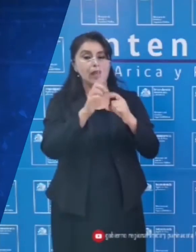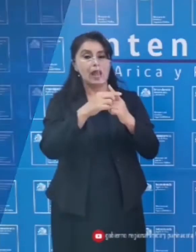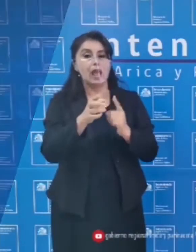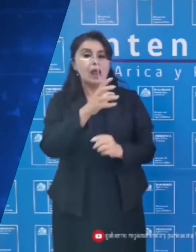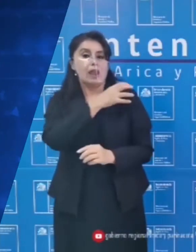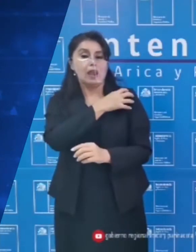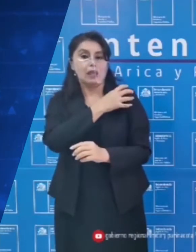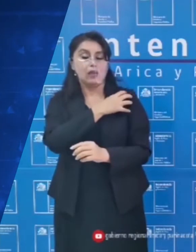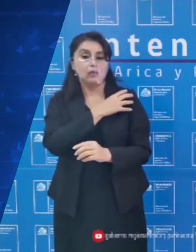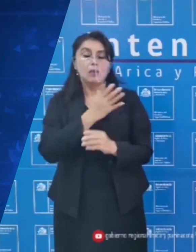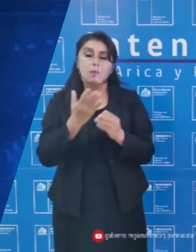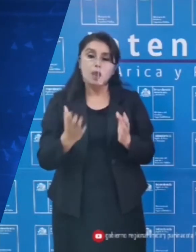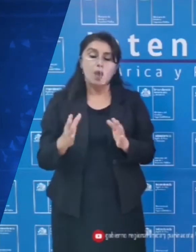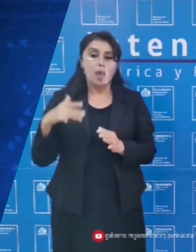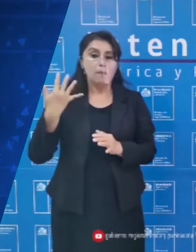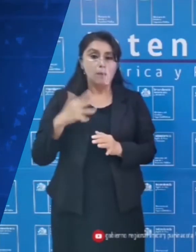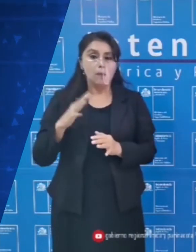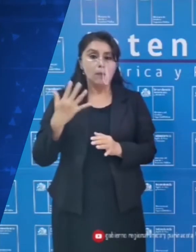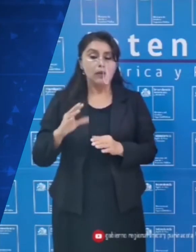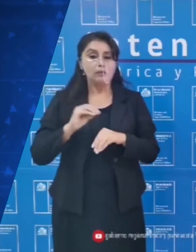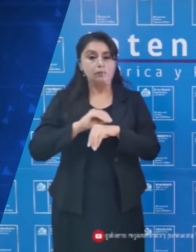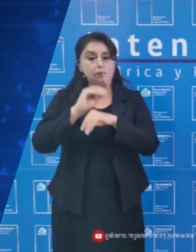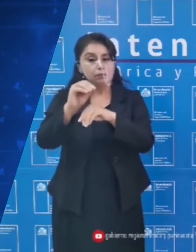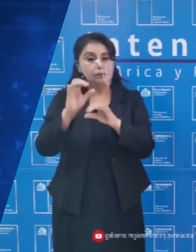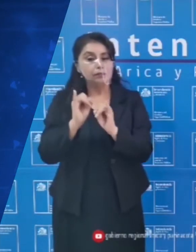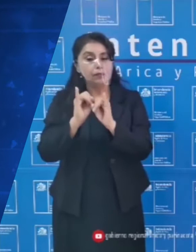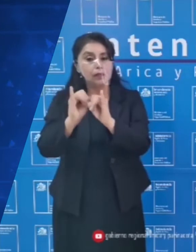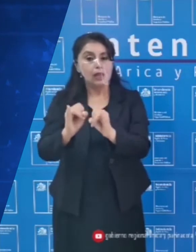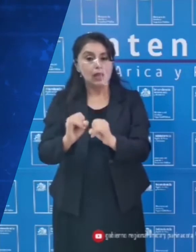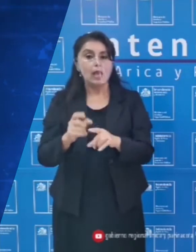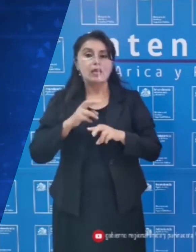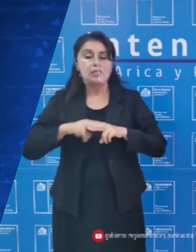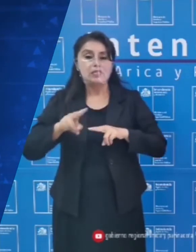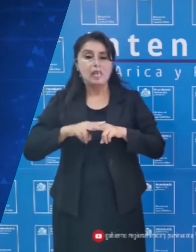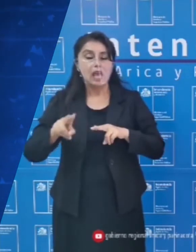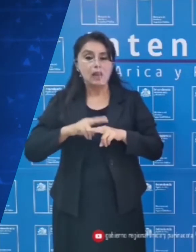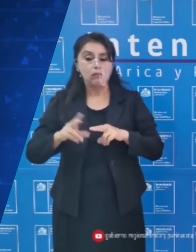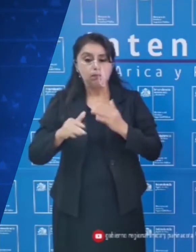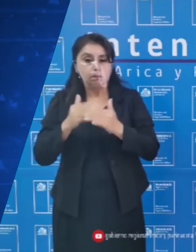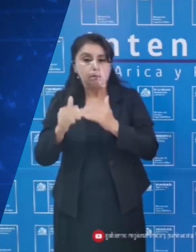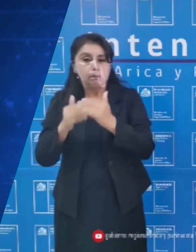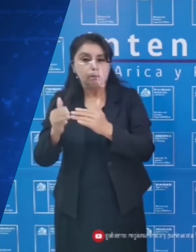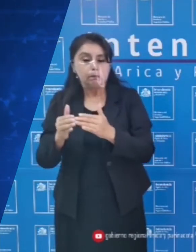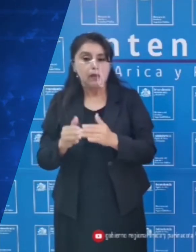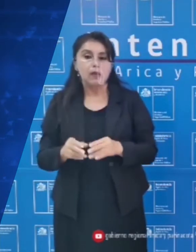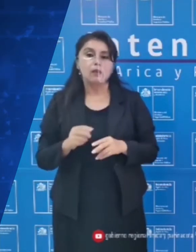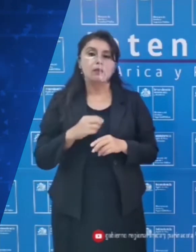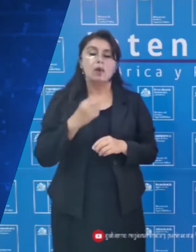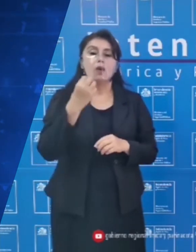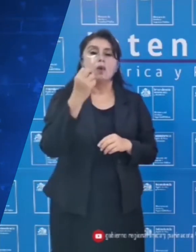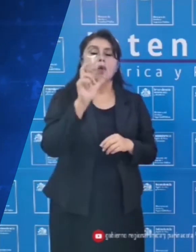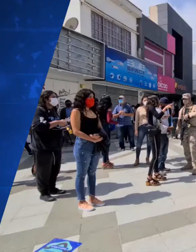No se registraron nuevos casos de COVID-19 positivos en las últimas 24 horas en la región.